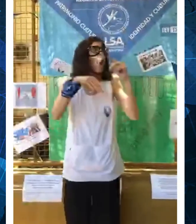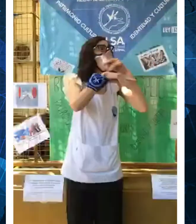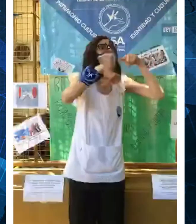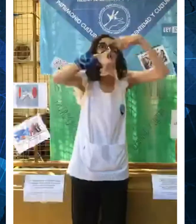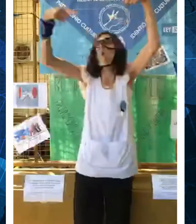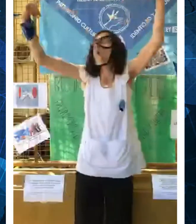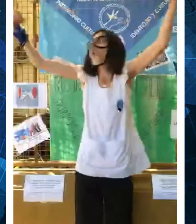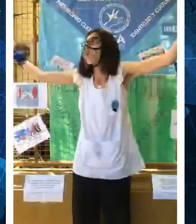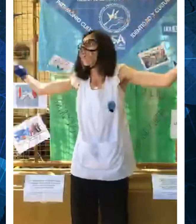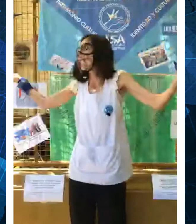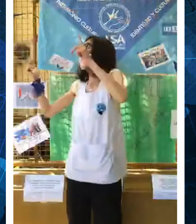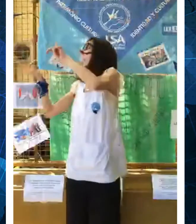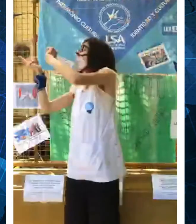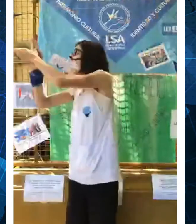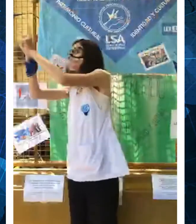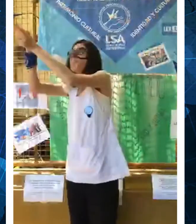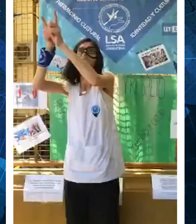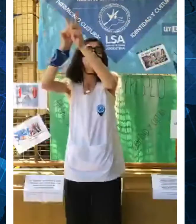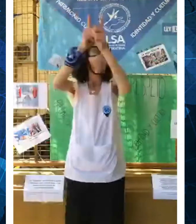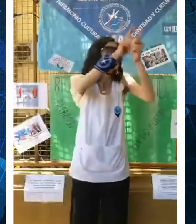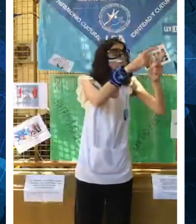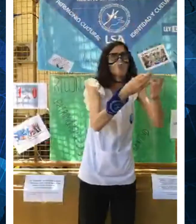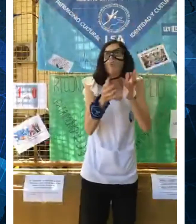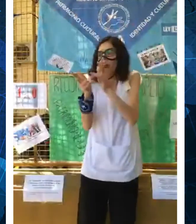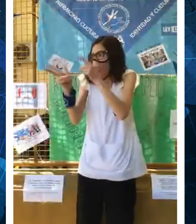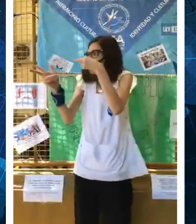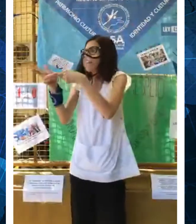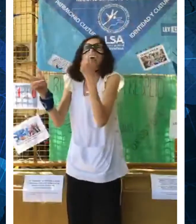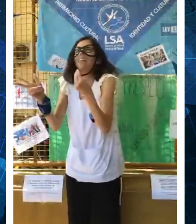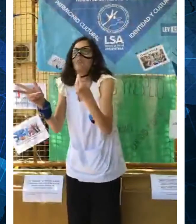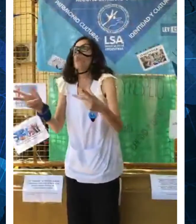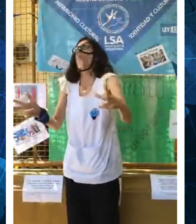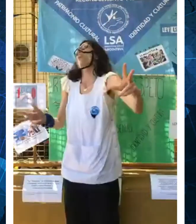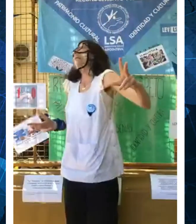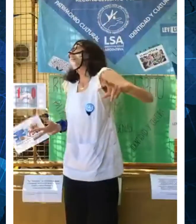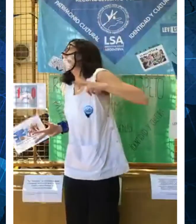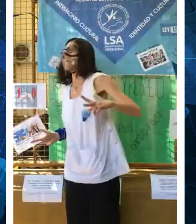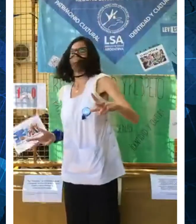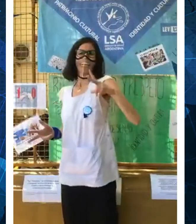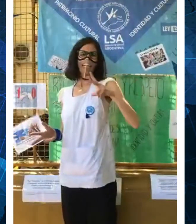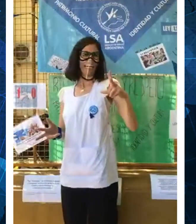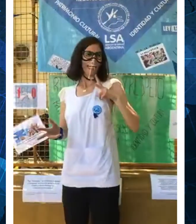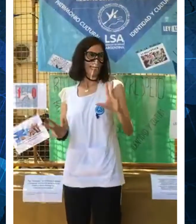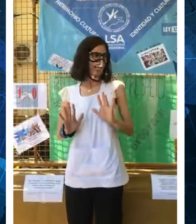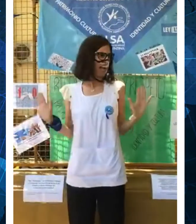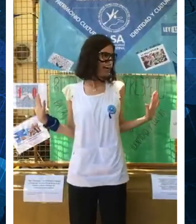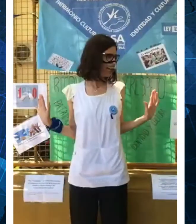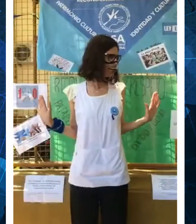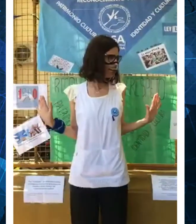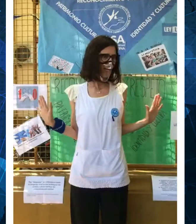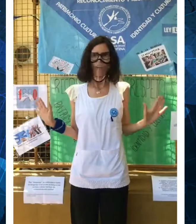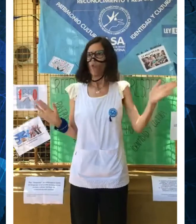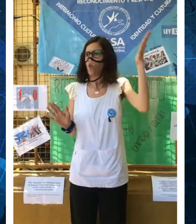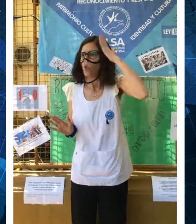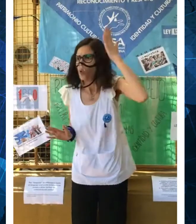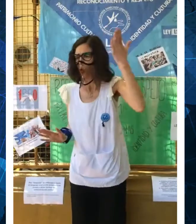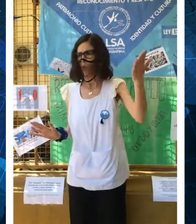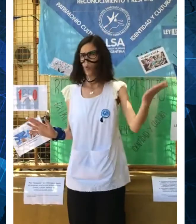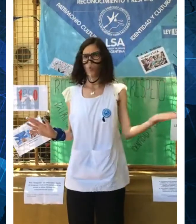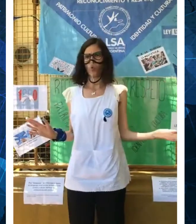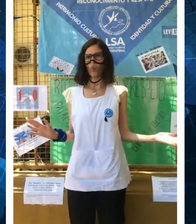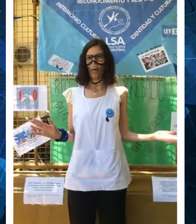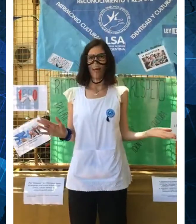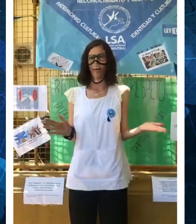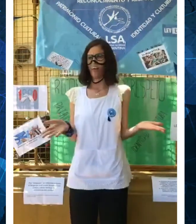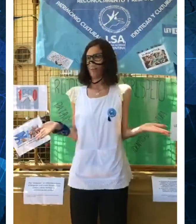Hay una traducción del himno a la lengua de señas, como puede ocurrir con un montón de otras cosas que se traducen. La lengua de señas es